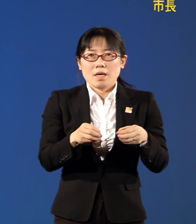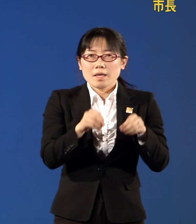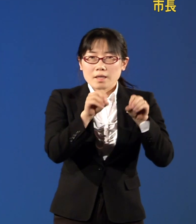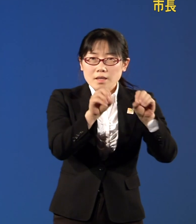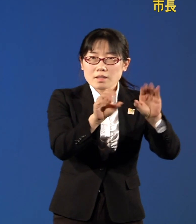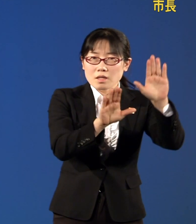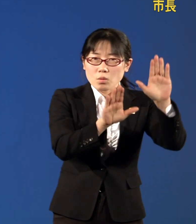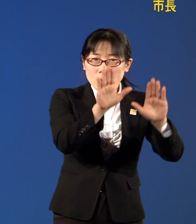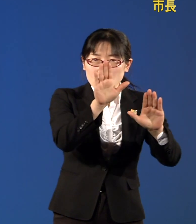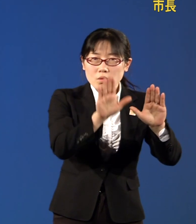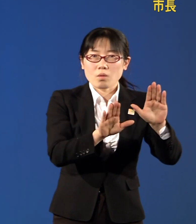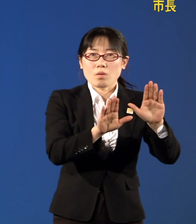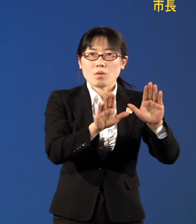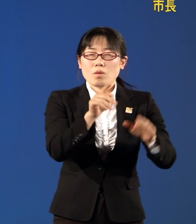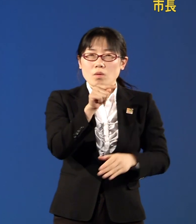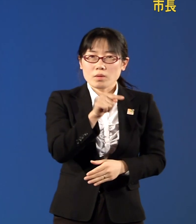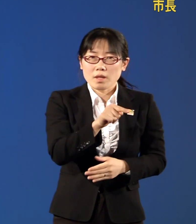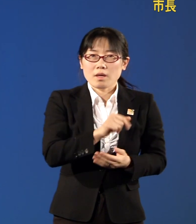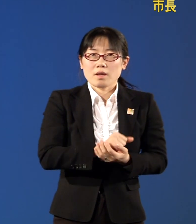状況で、